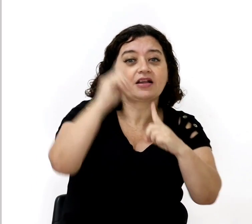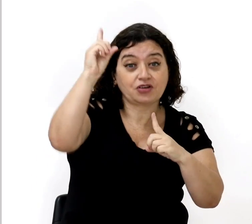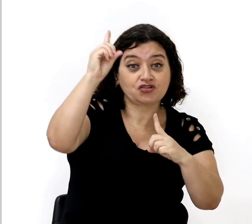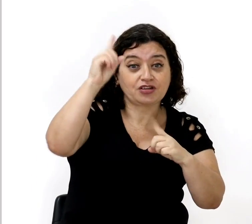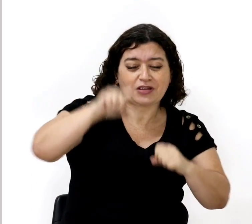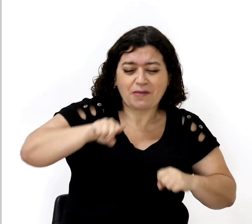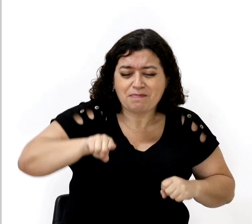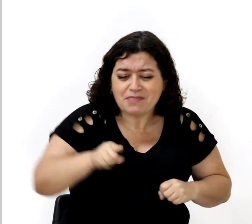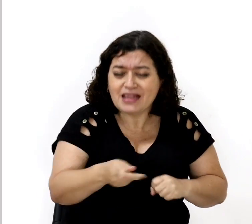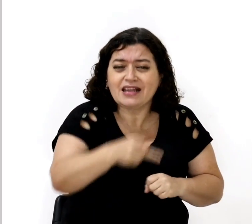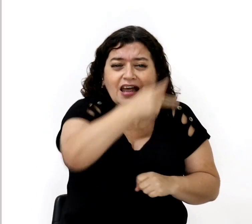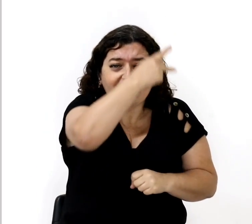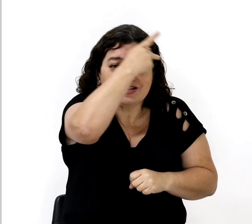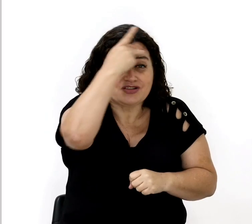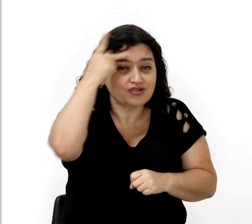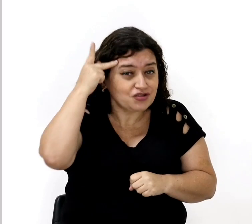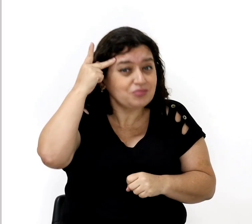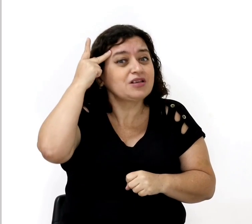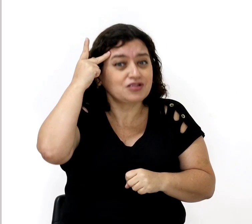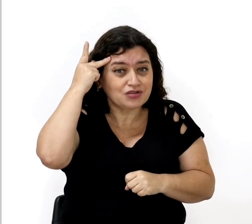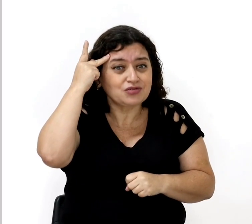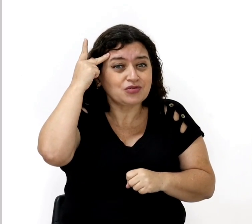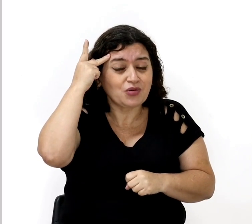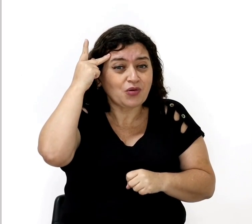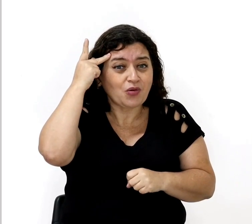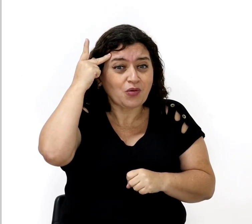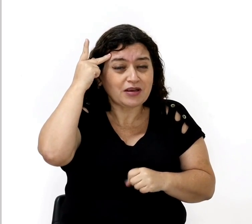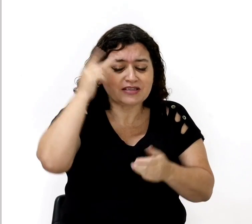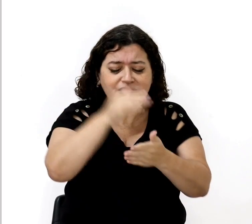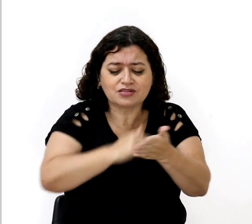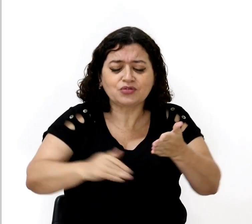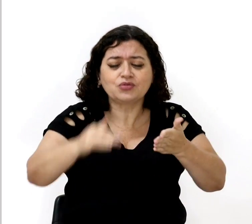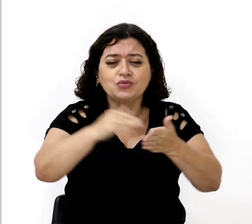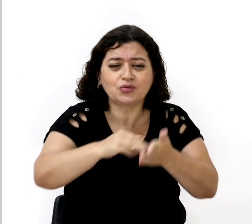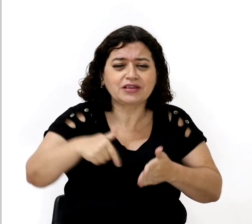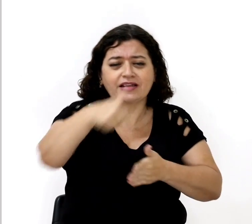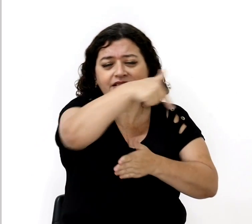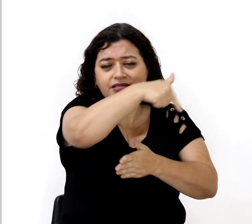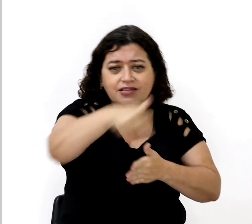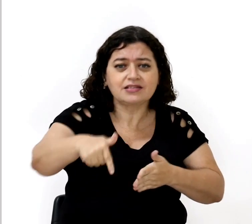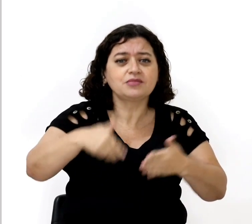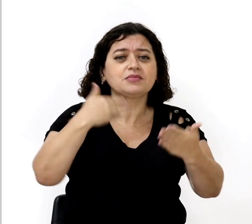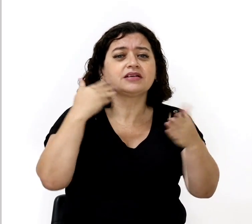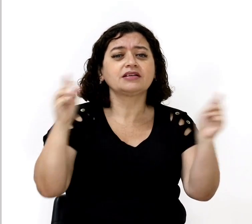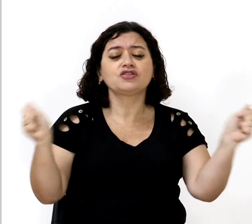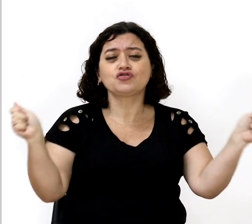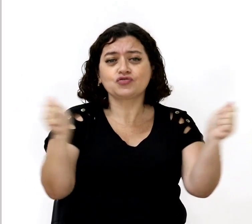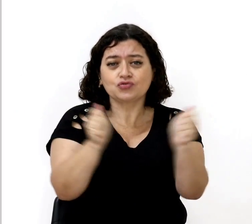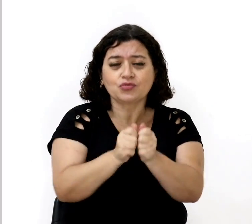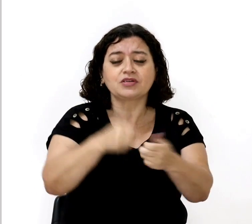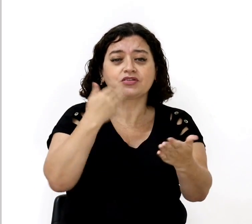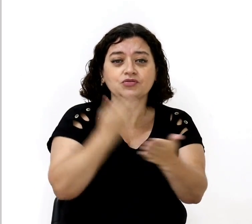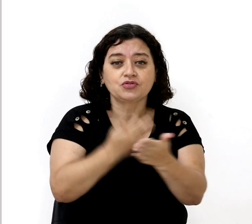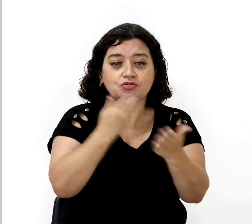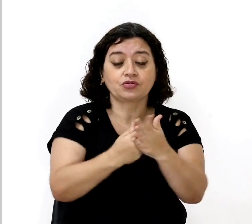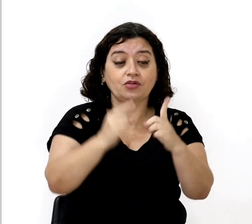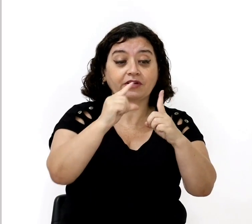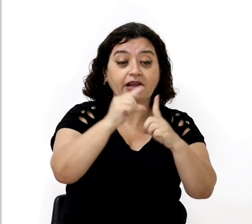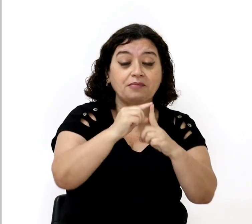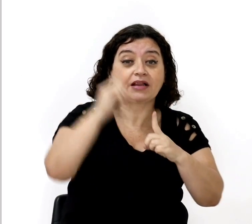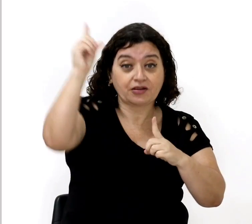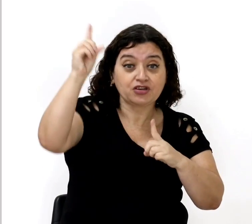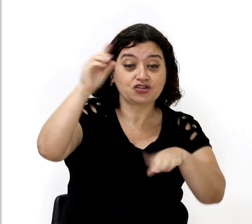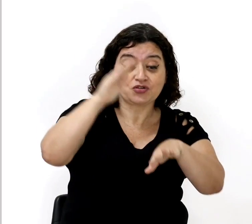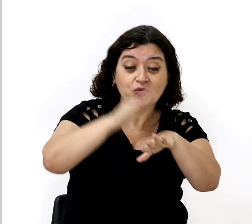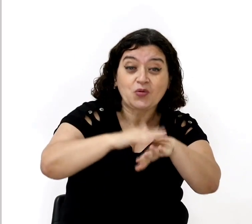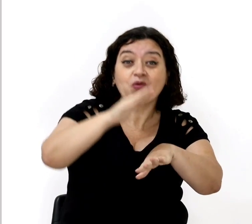de Deus. São milhares de pessoas todas as semanas reunidas no estudo da palavra de Deus, nisso